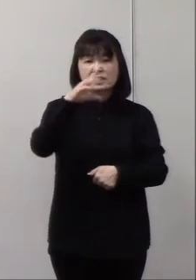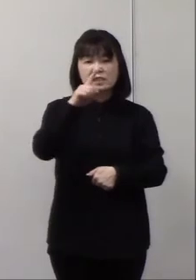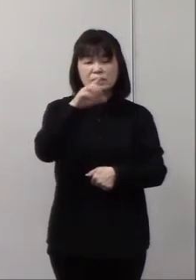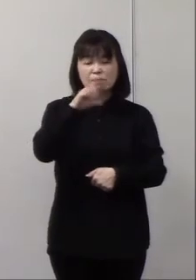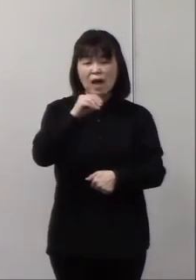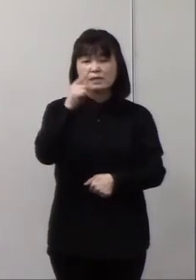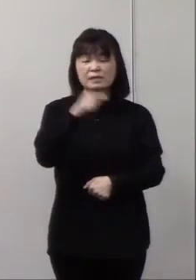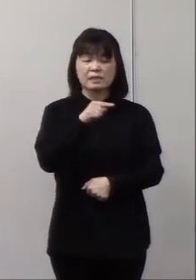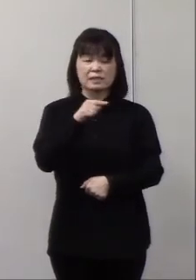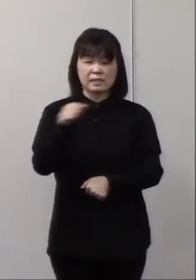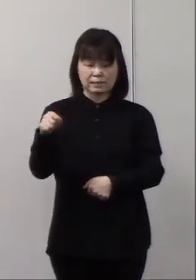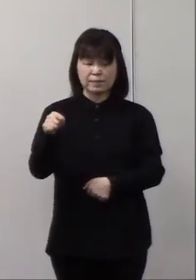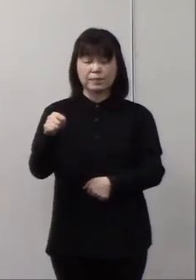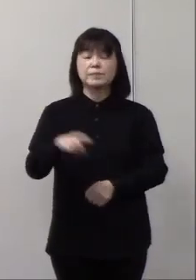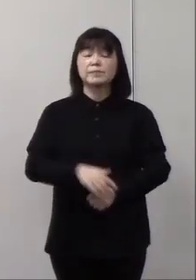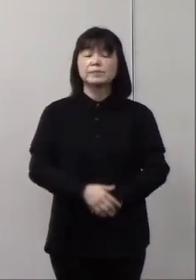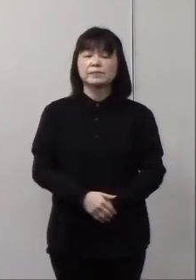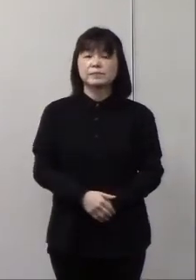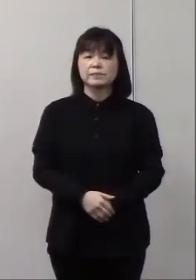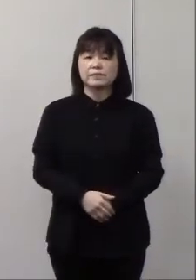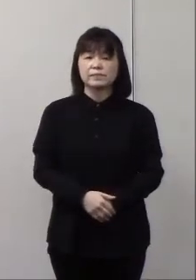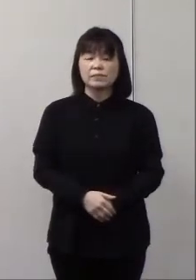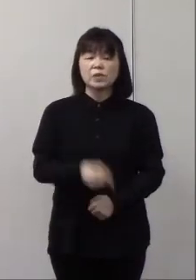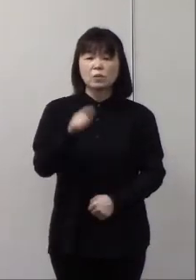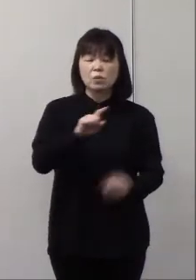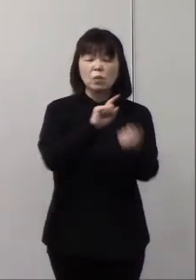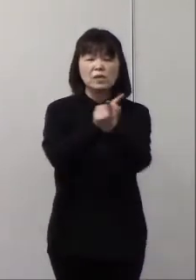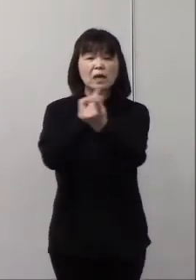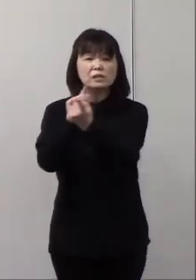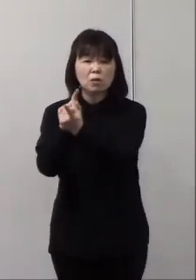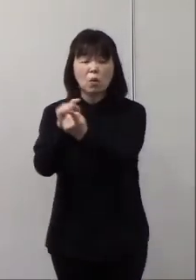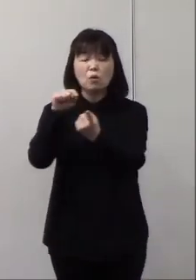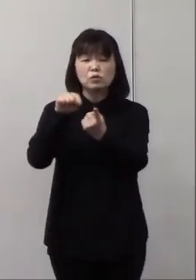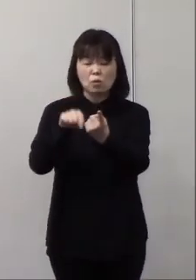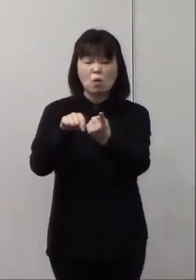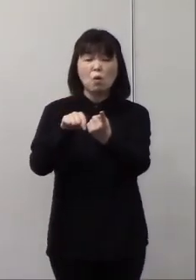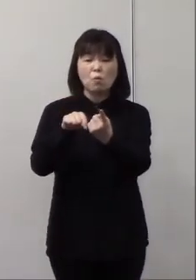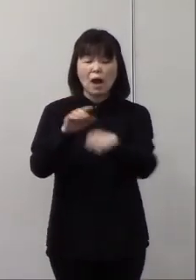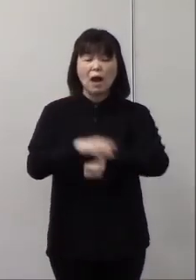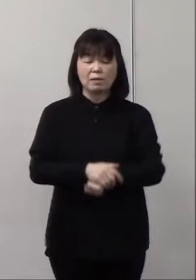が、この対象者は島根県民